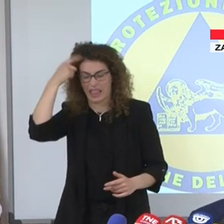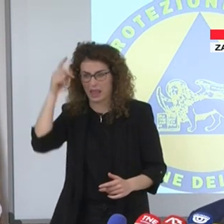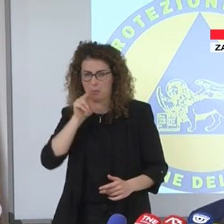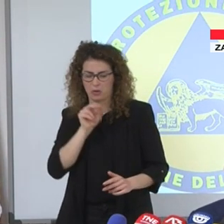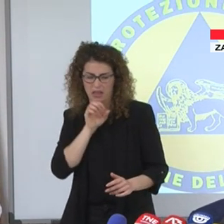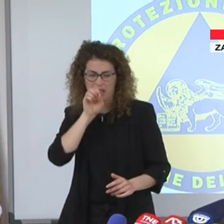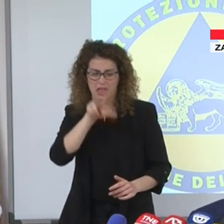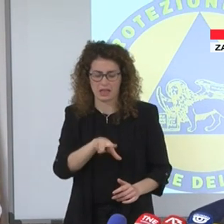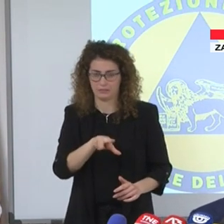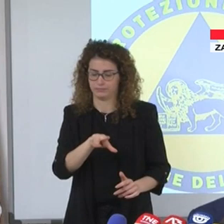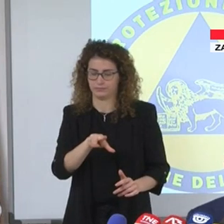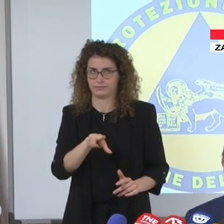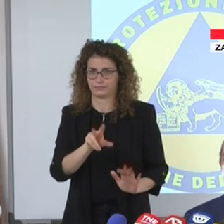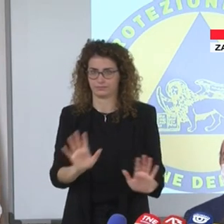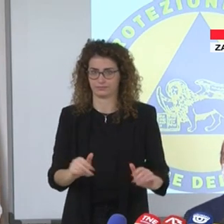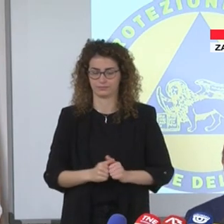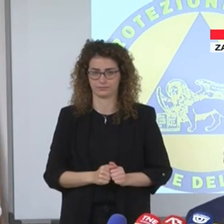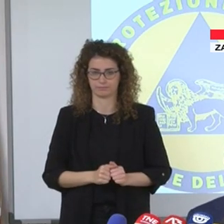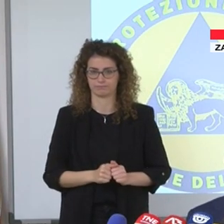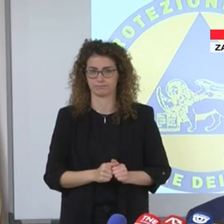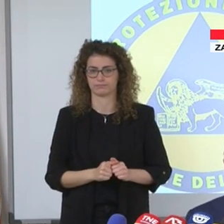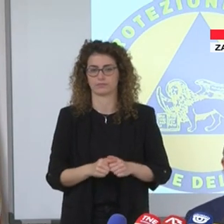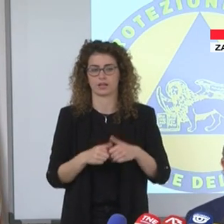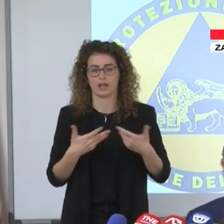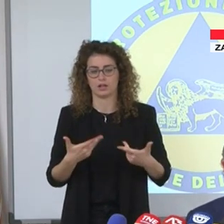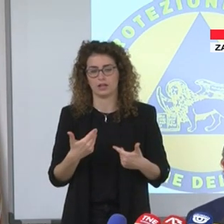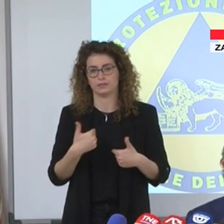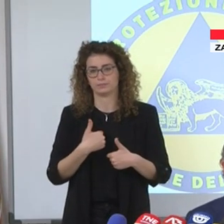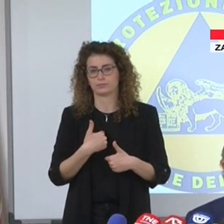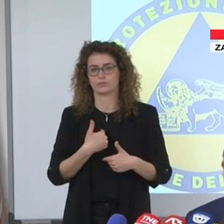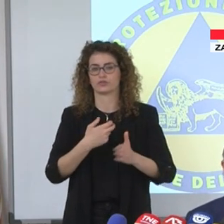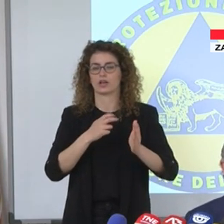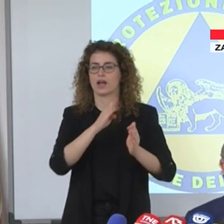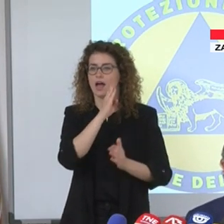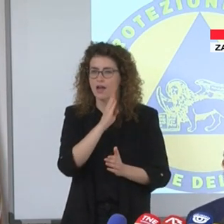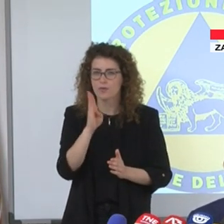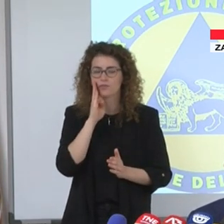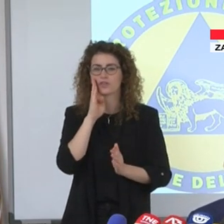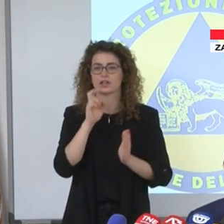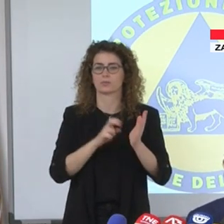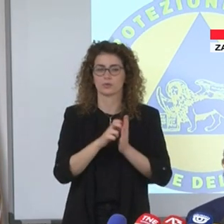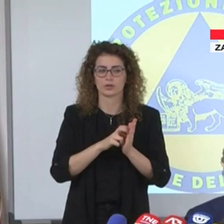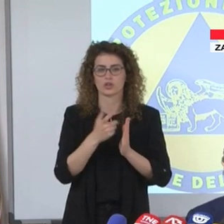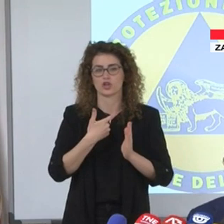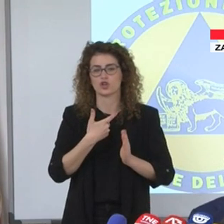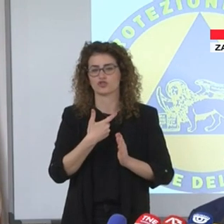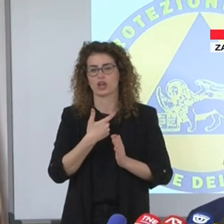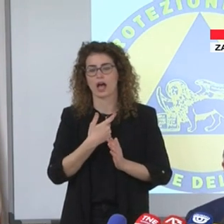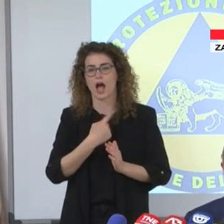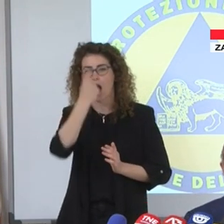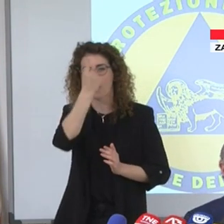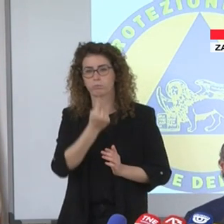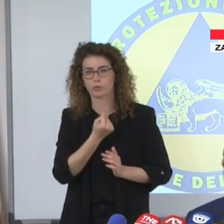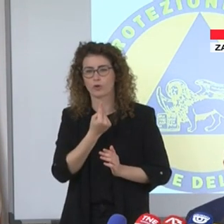teste. Allora, noi che abbiamo i social, che siamo persone che hanno addirittura il profilo certificato, come ce l'ho io e